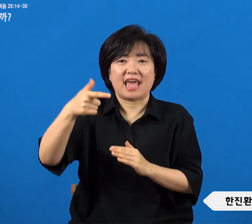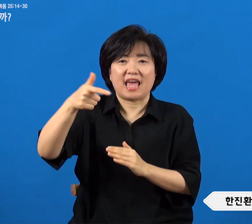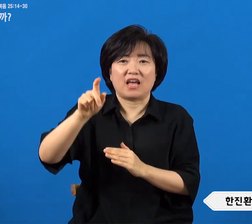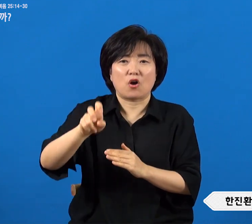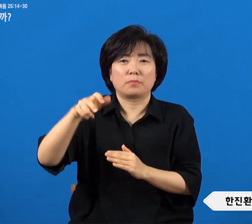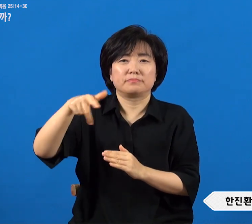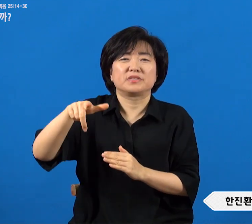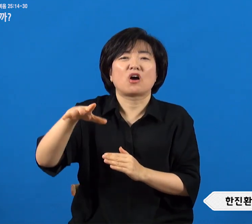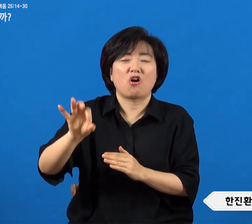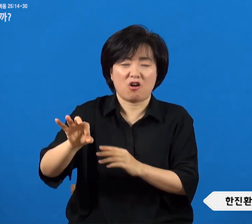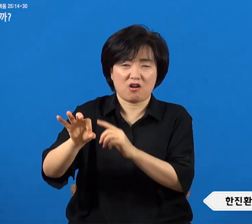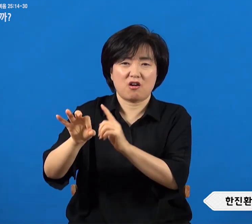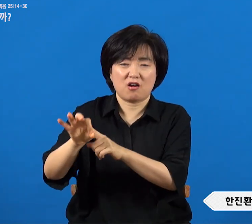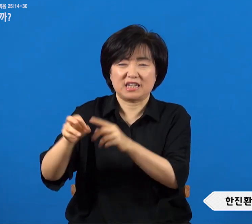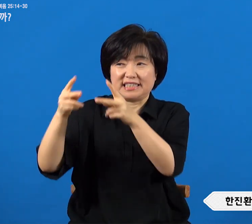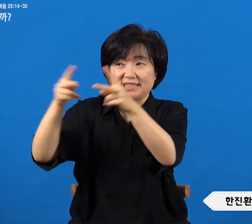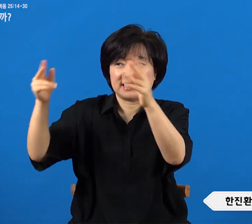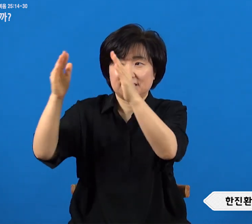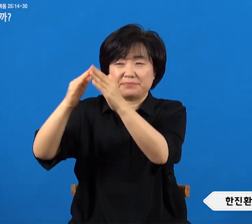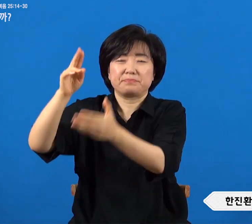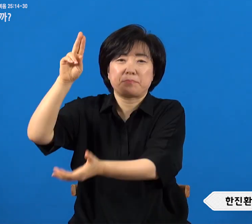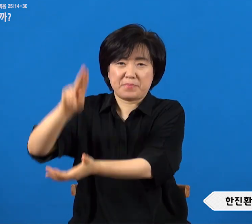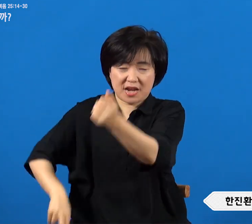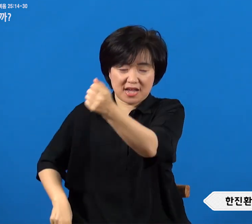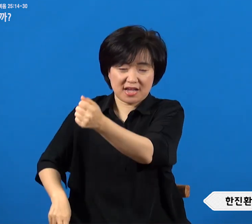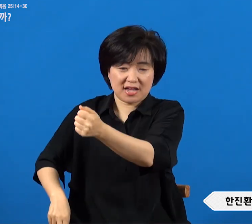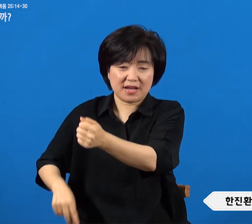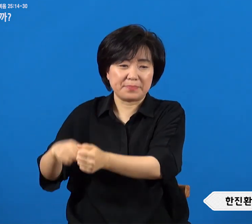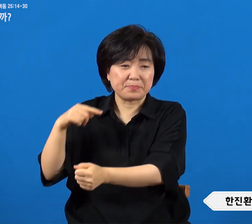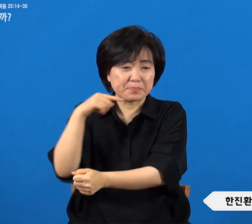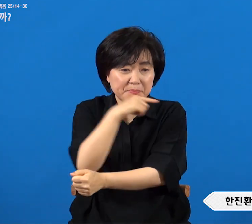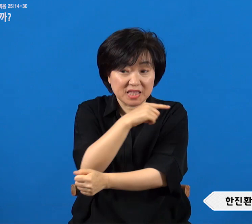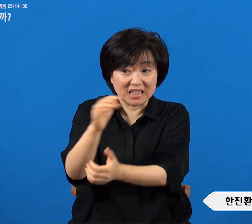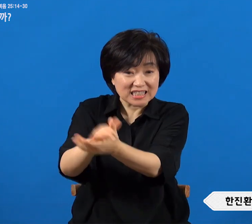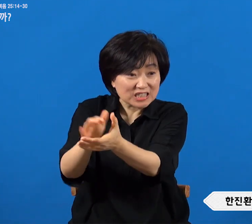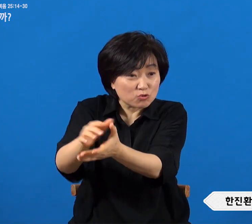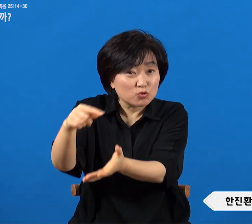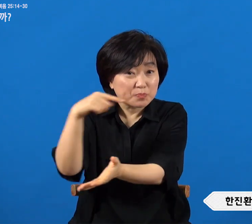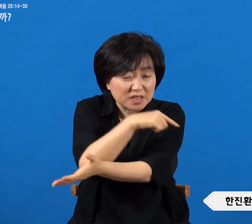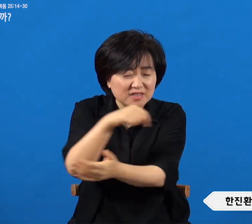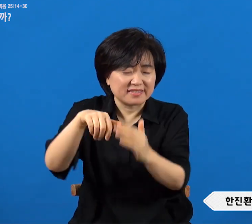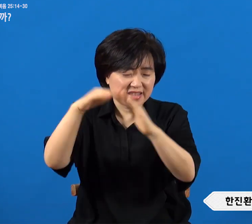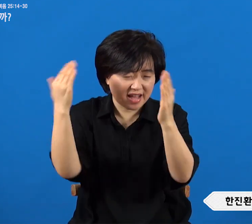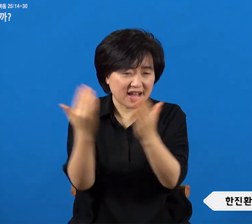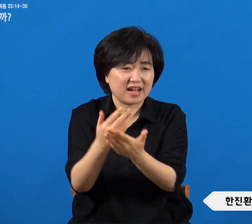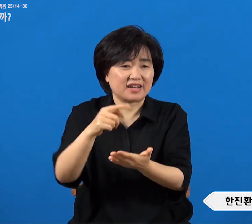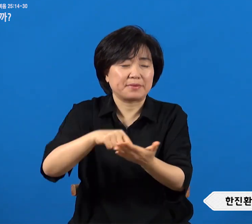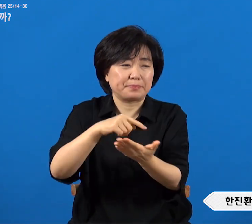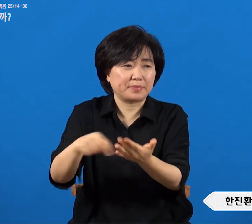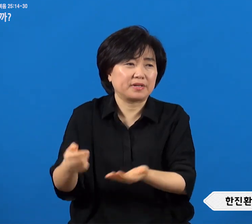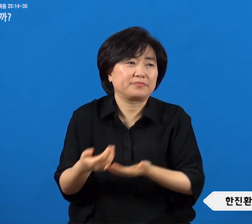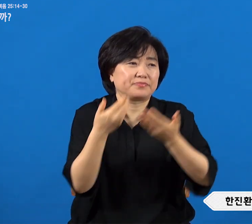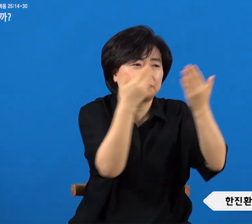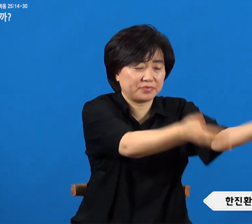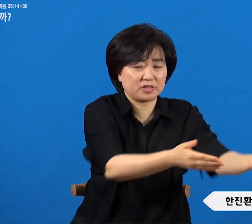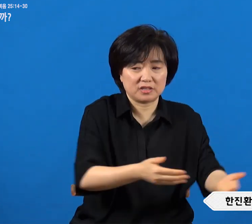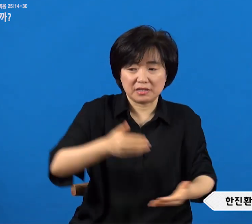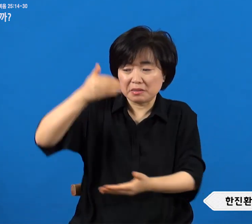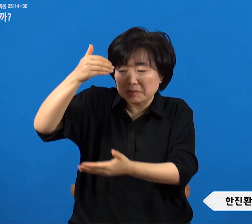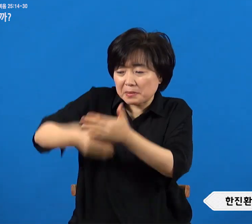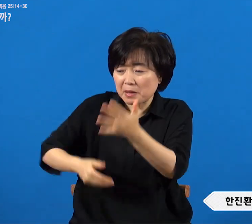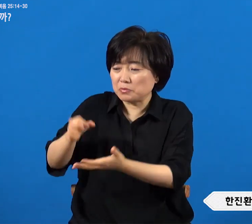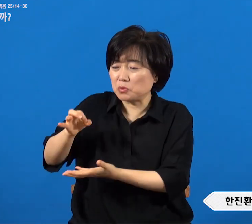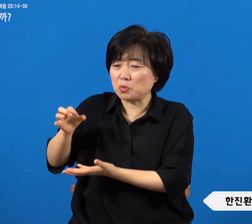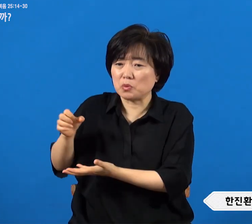그래서 친구의 빚을 대신 갚았습니다. 그리고 조금 남은 돈으로 허허벌판